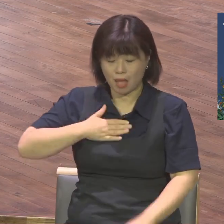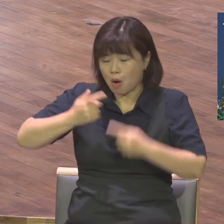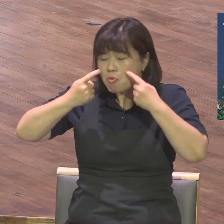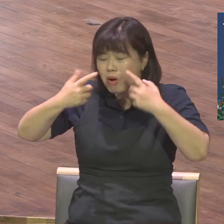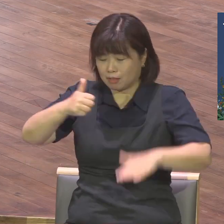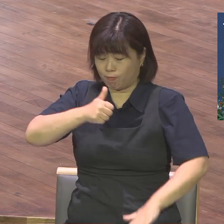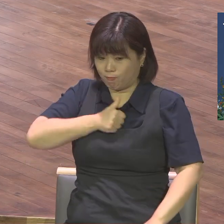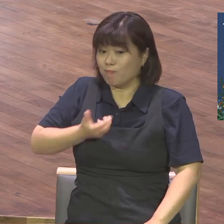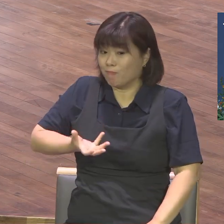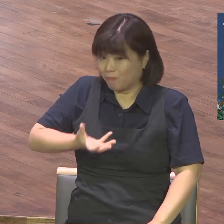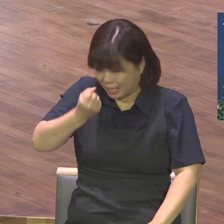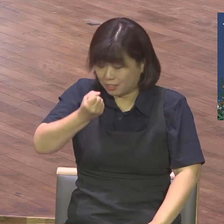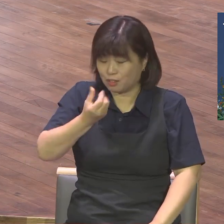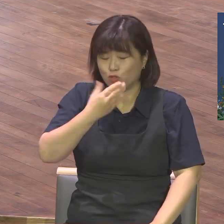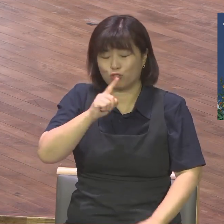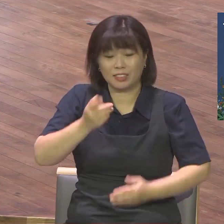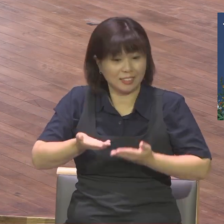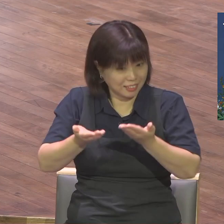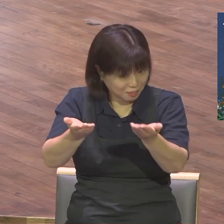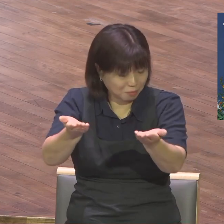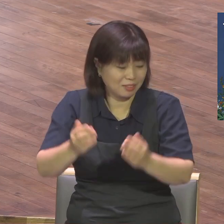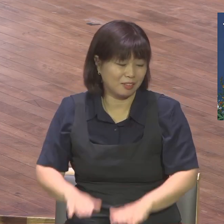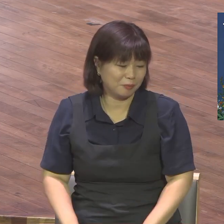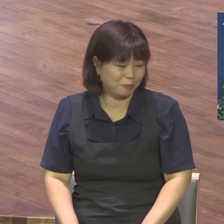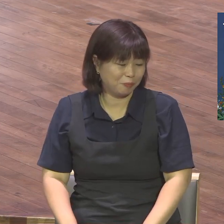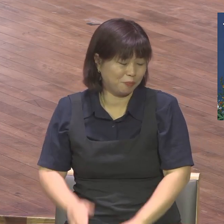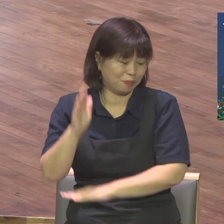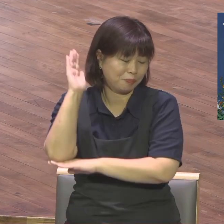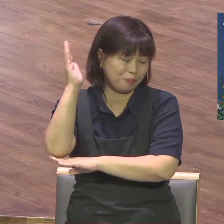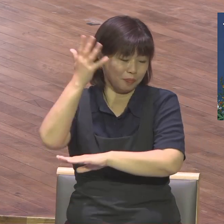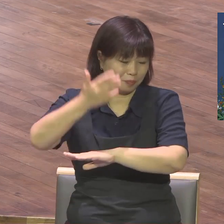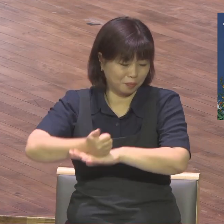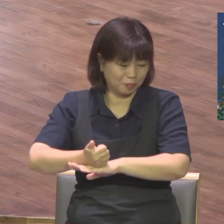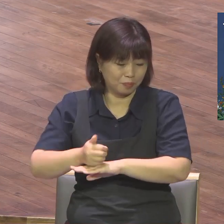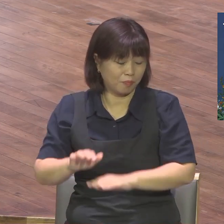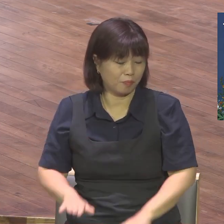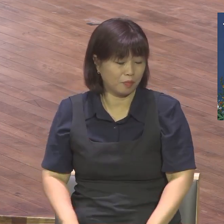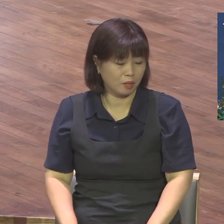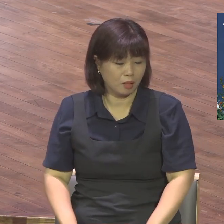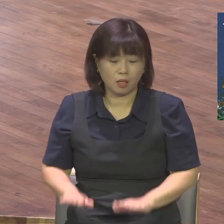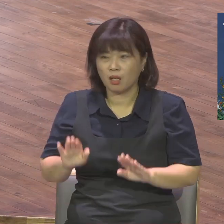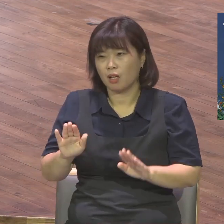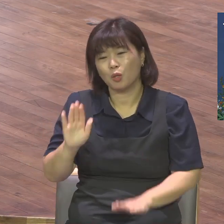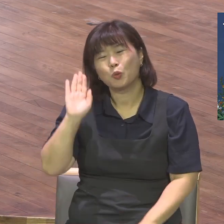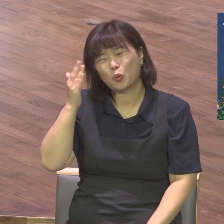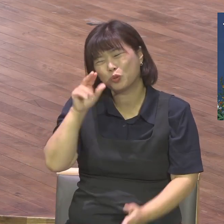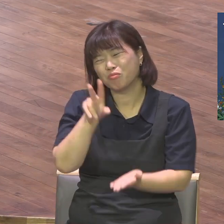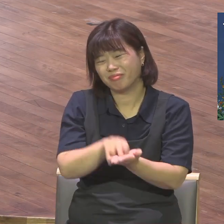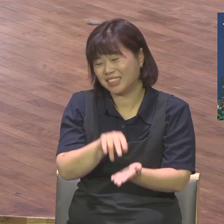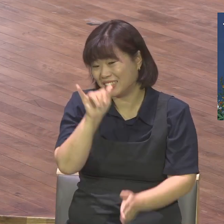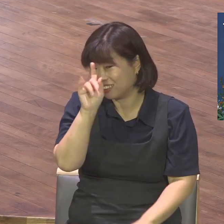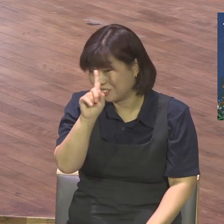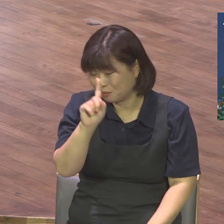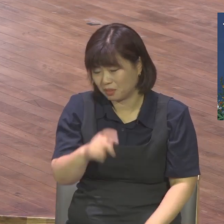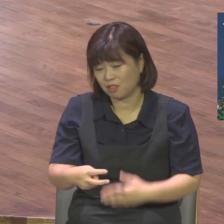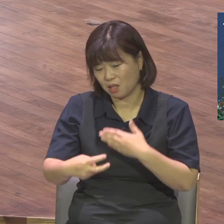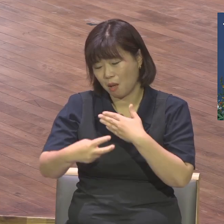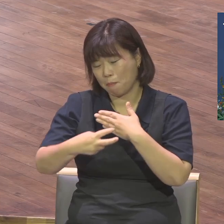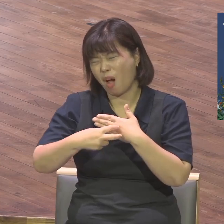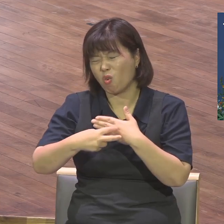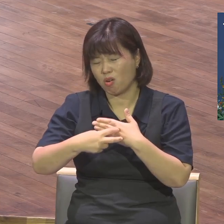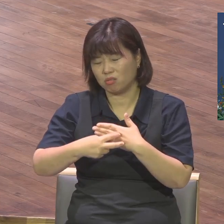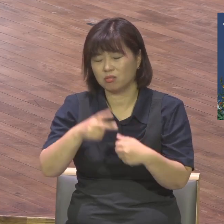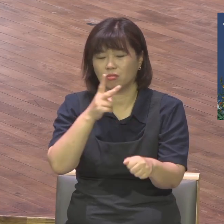축복합니다. 결론입니다. 요즘 의료 공백이 반년 넘게 지속되면서